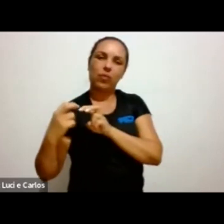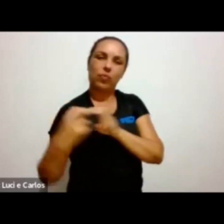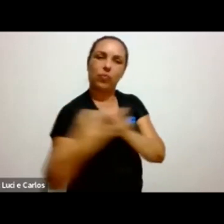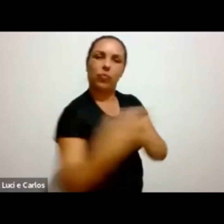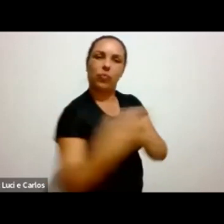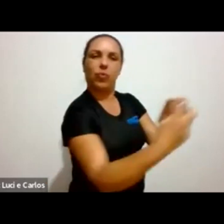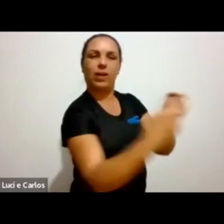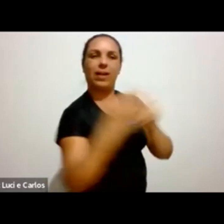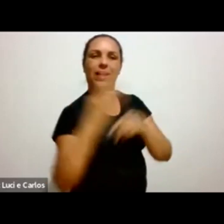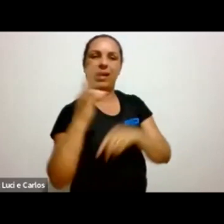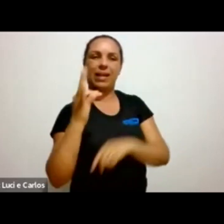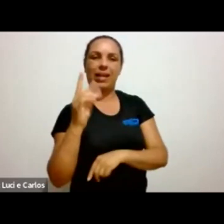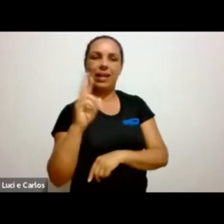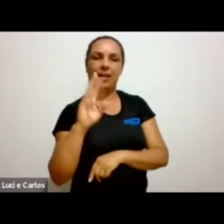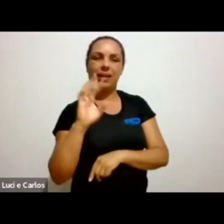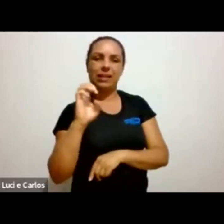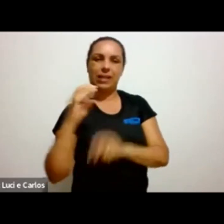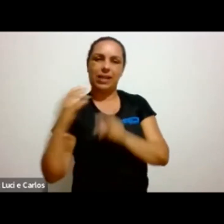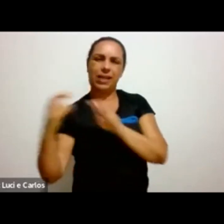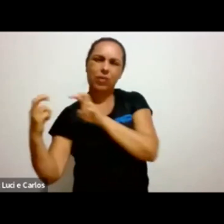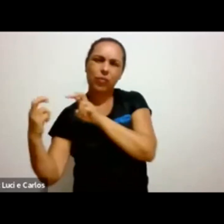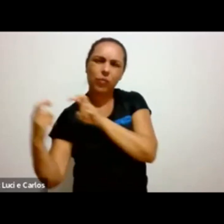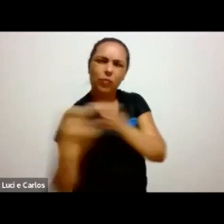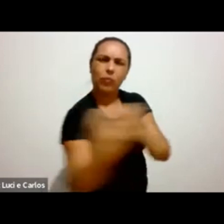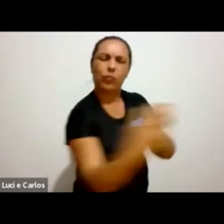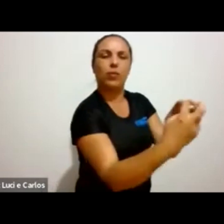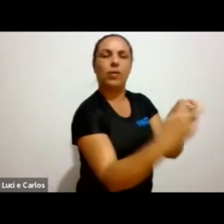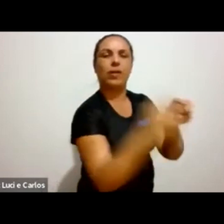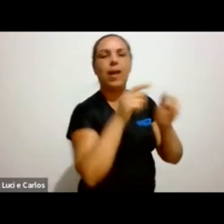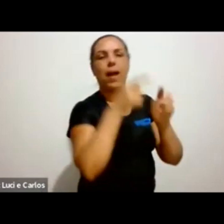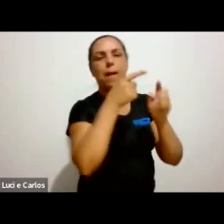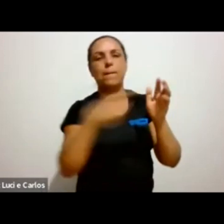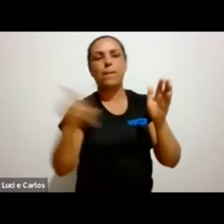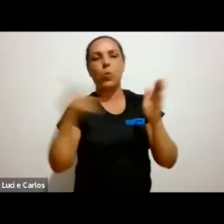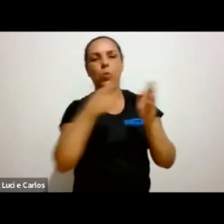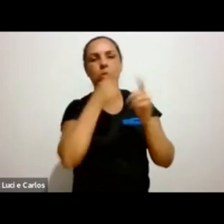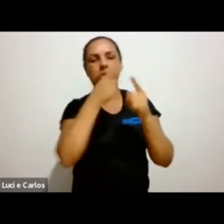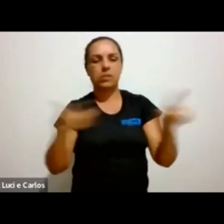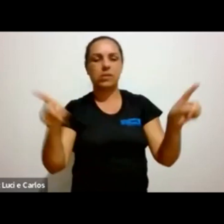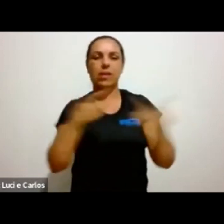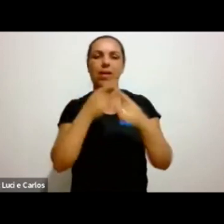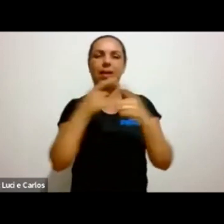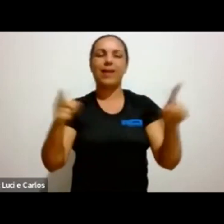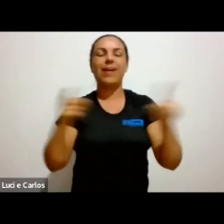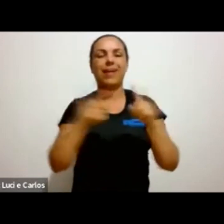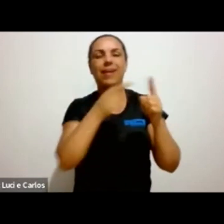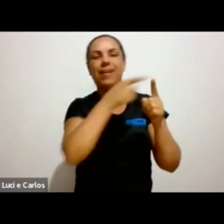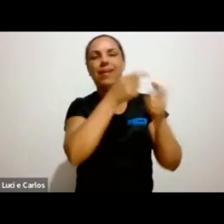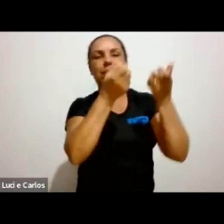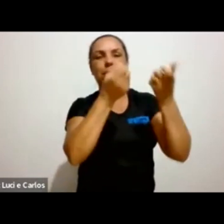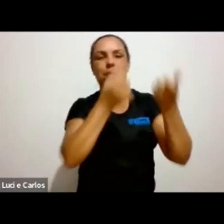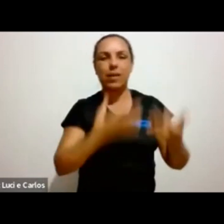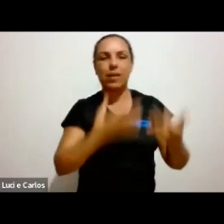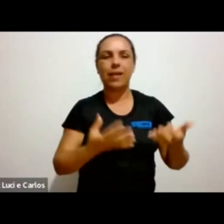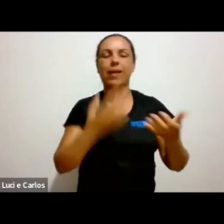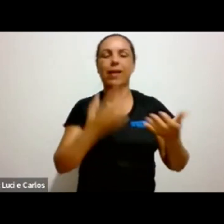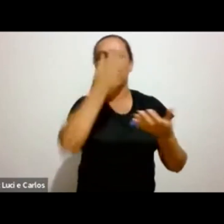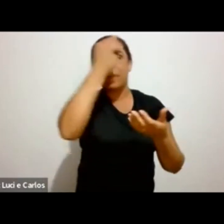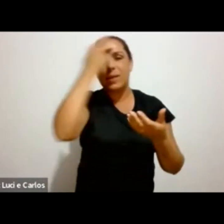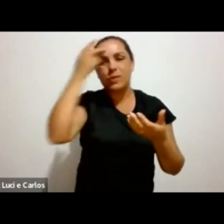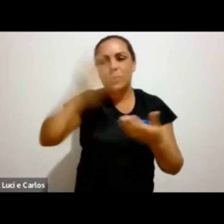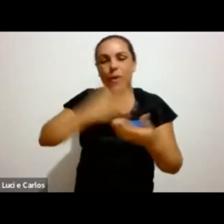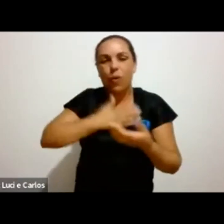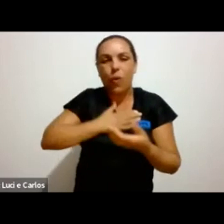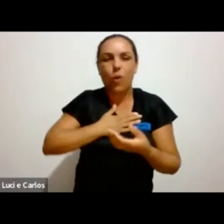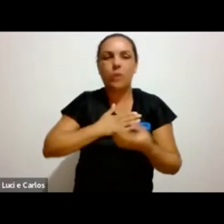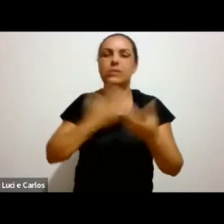bom saber que em algum lugar alguém zela por ti. Então sabemos que Deus zela por todos nós, né? Mas nós